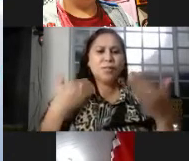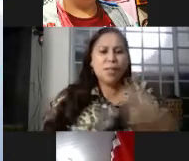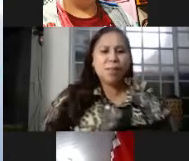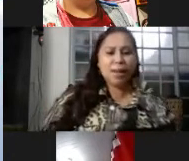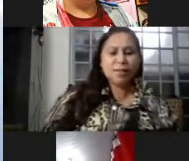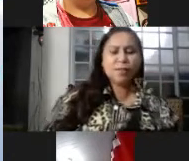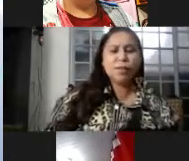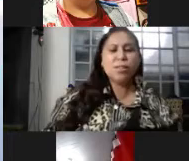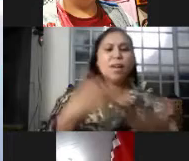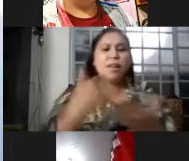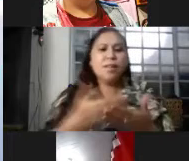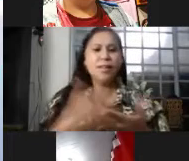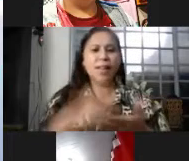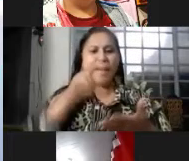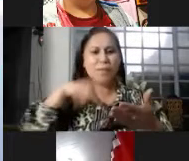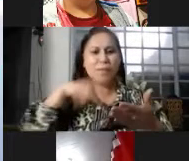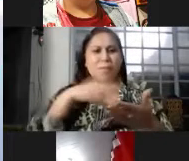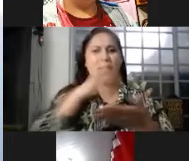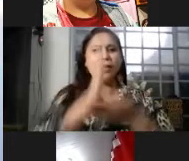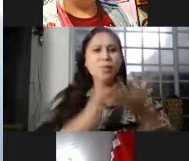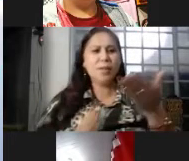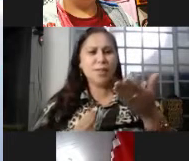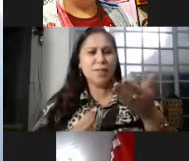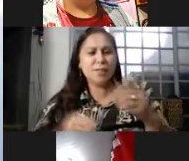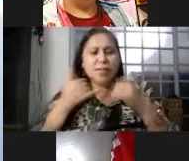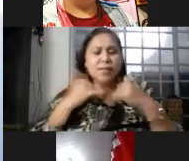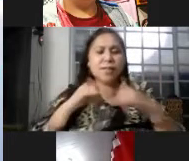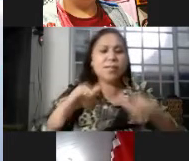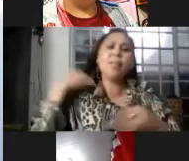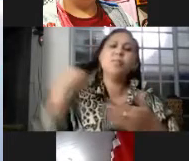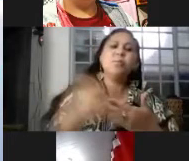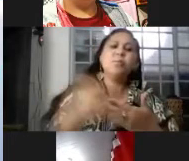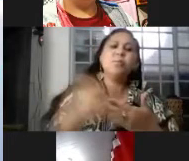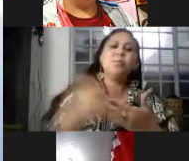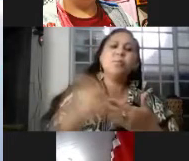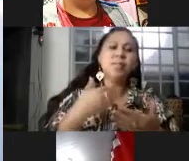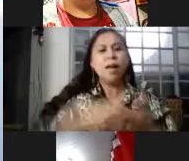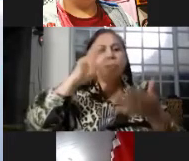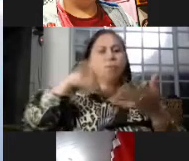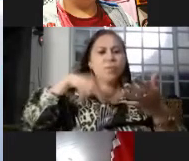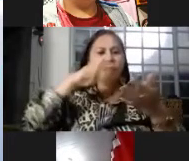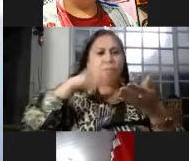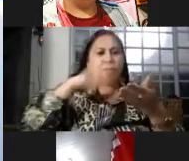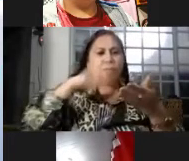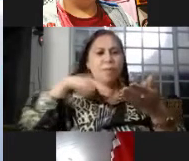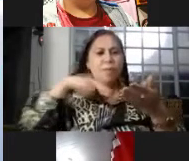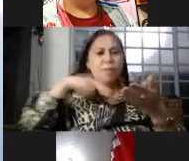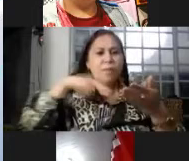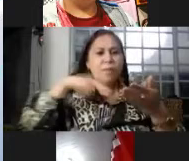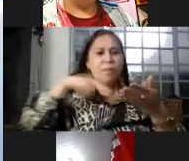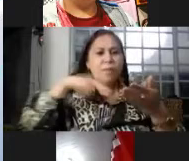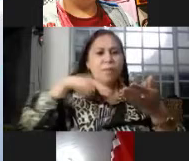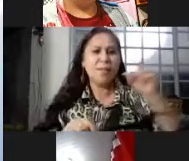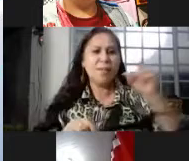nossos debates, nós já lemos metade do livro, hein? Então, se dissesse, olha, no curso de Libras, a professora Heptal Serpa lê um